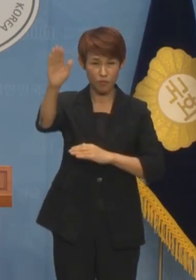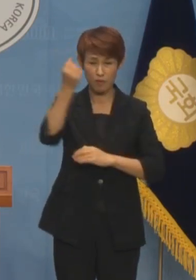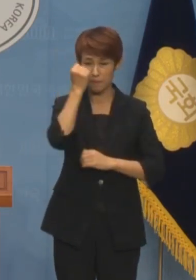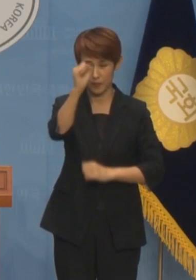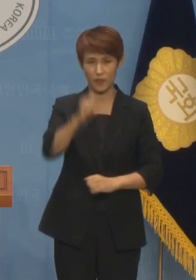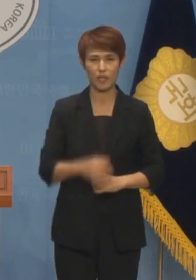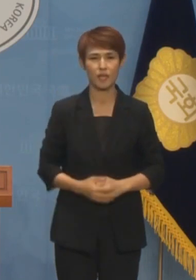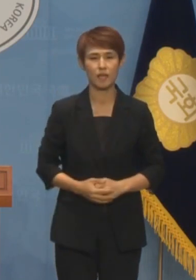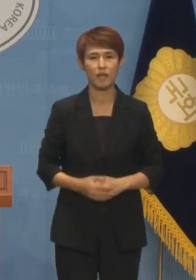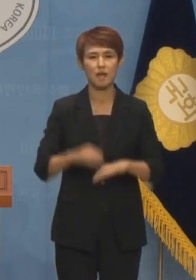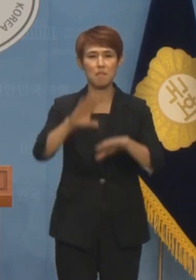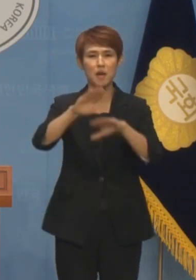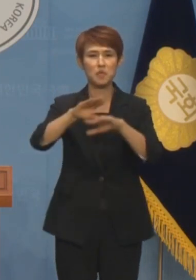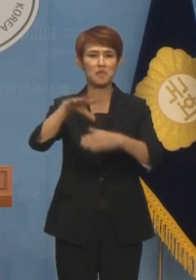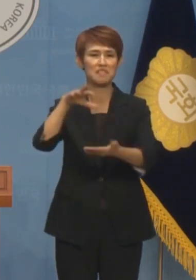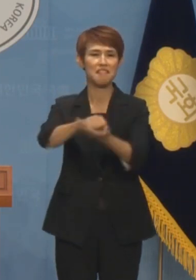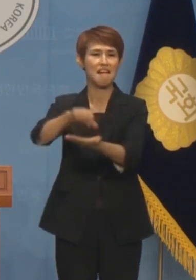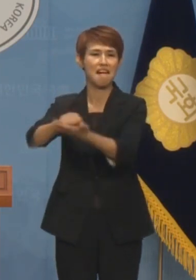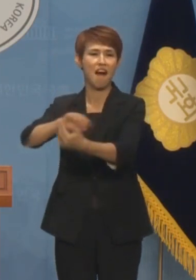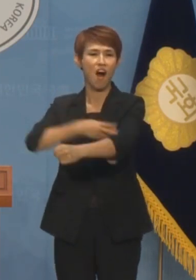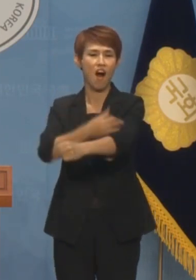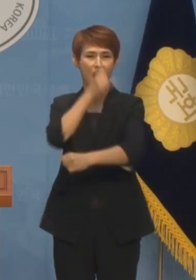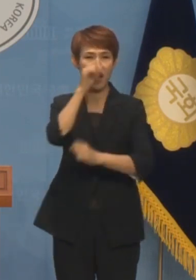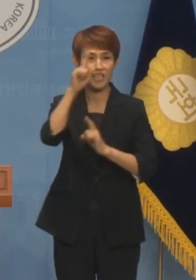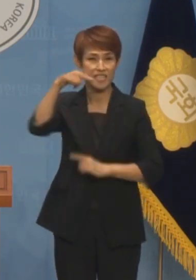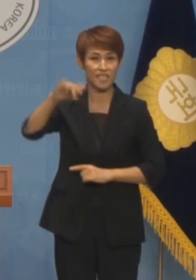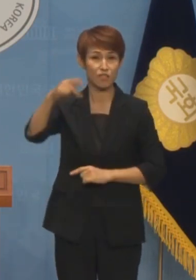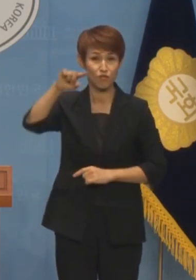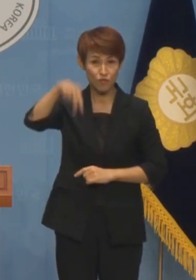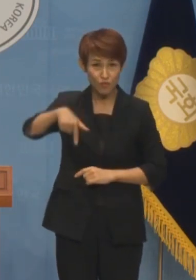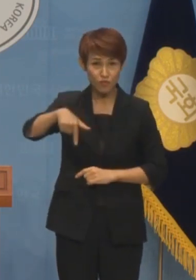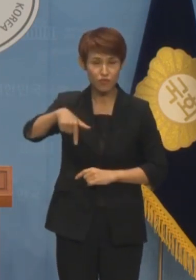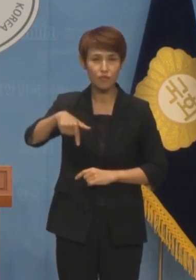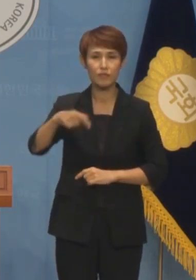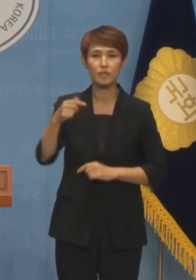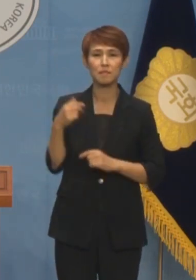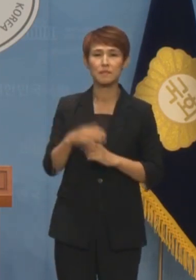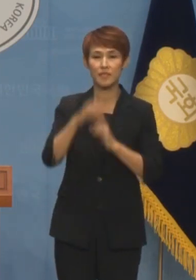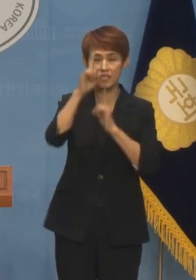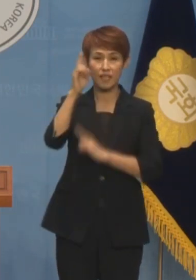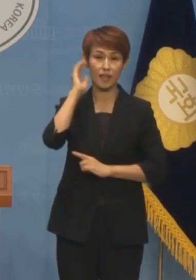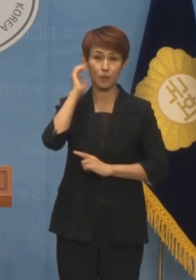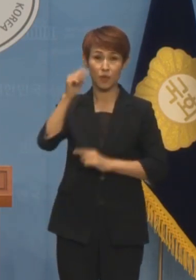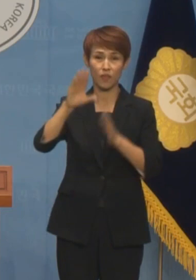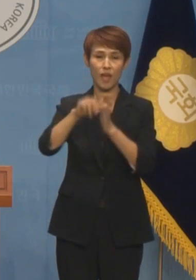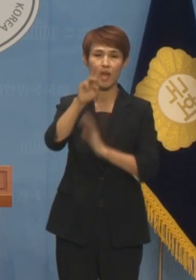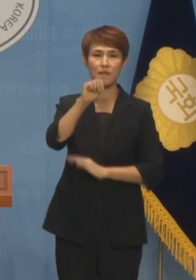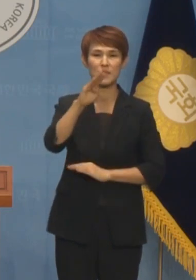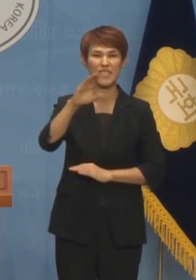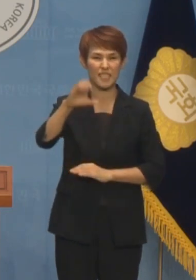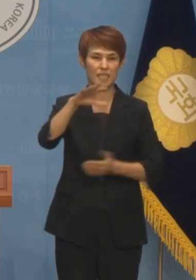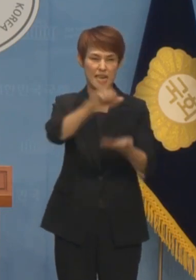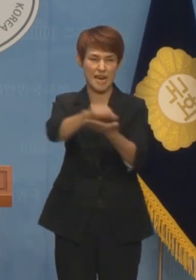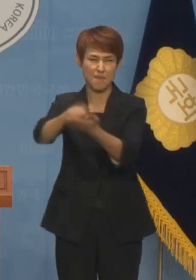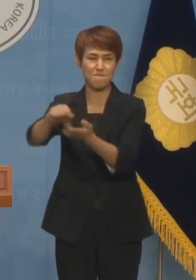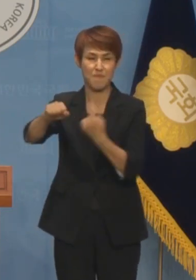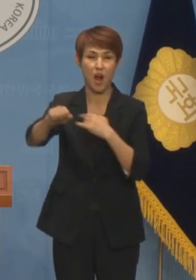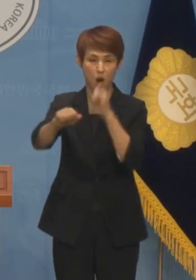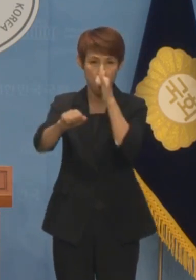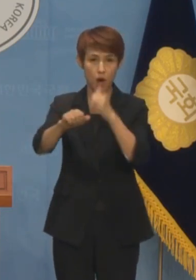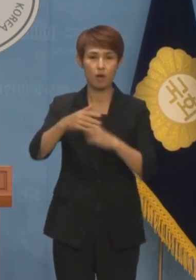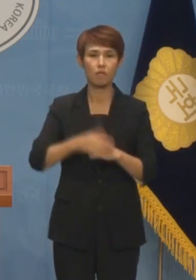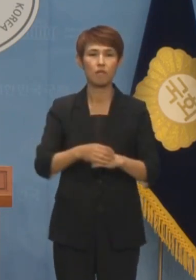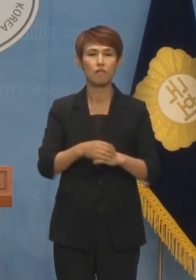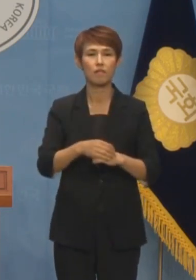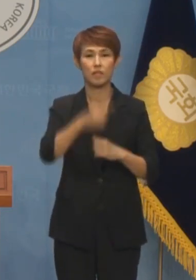방송장악이라면 탁월한 실력을 가진 이진숙은 이명박 정부 시절 MBC 장악에 앞장섰고 MBC를 정권 홍보